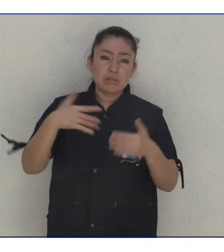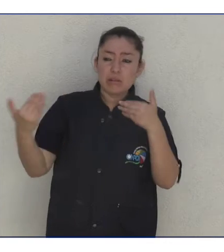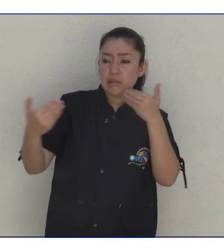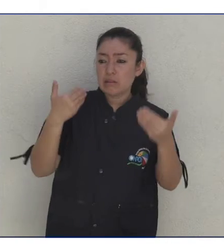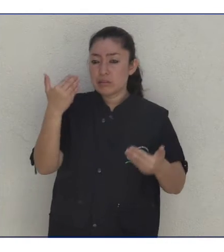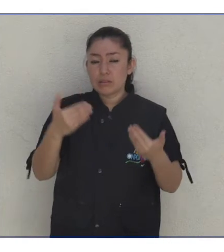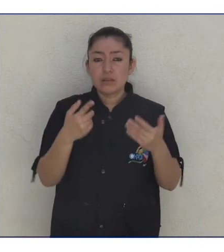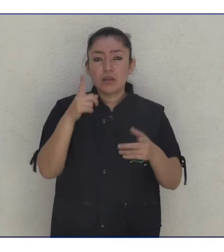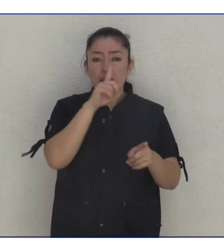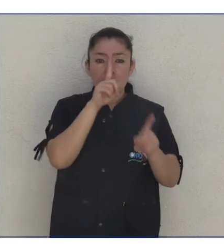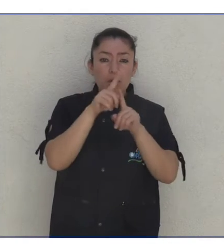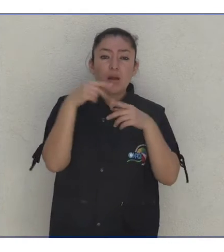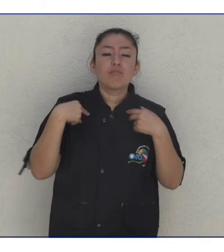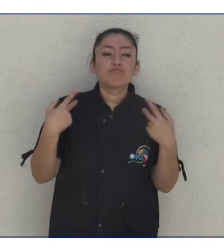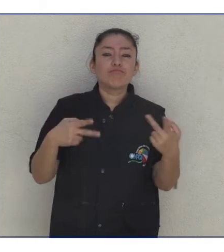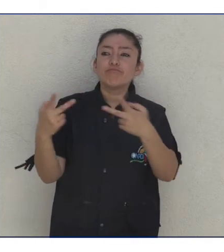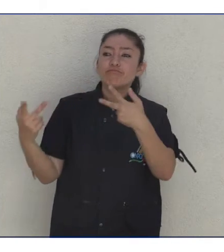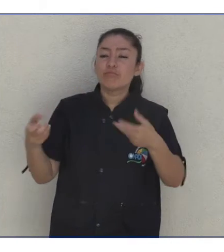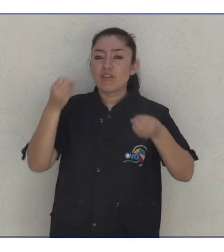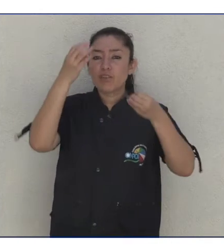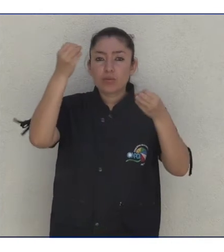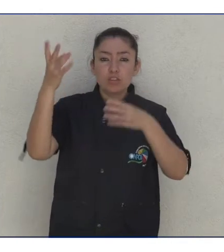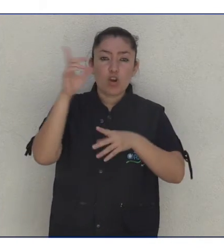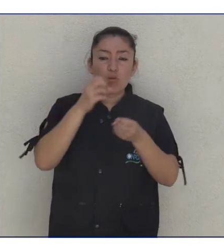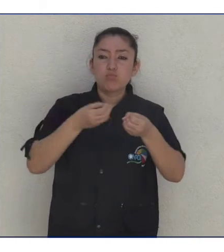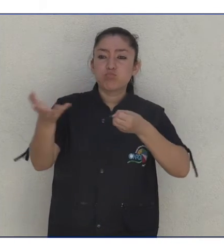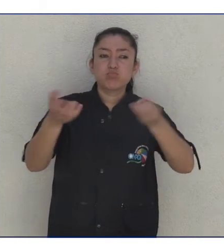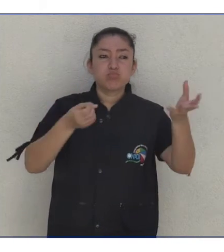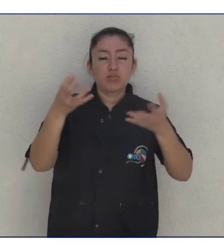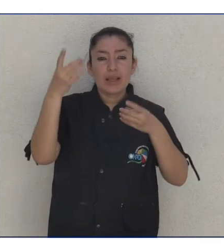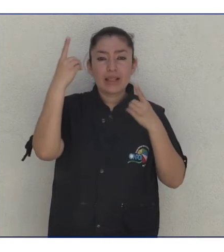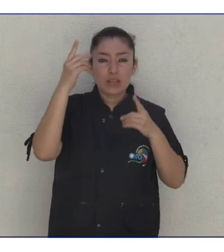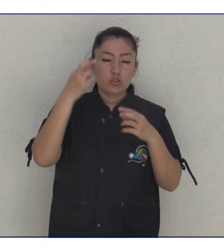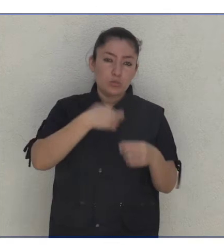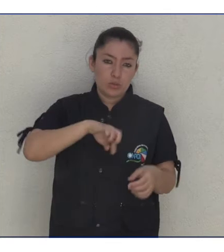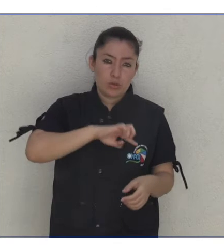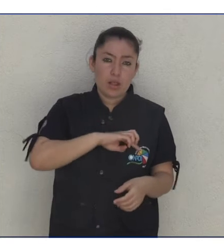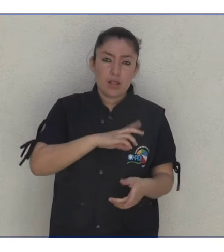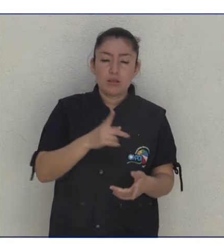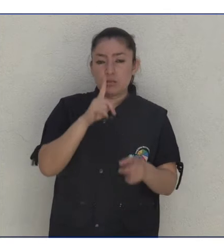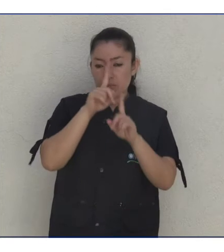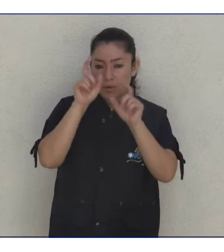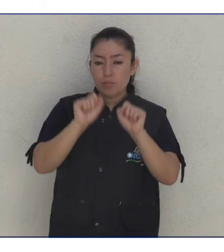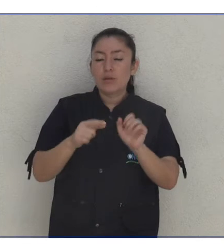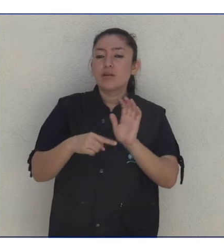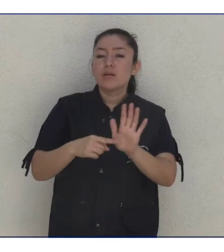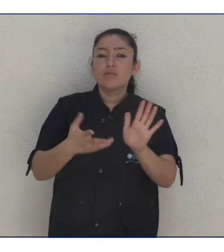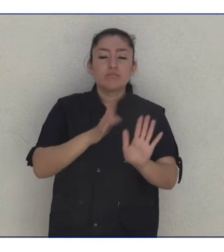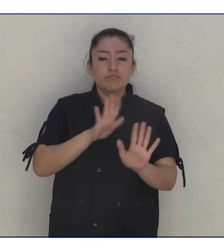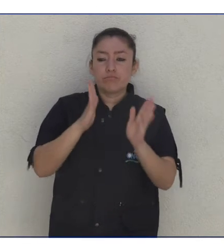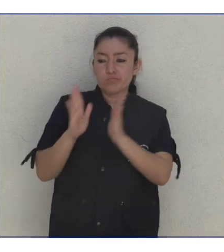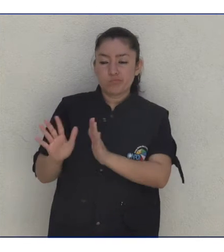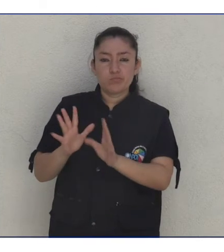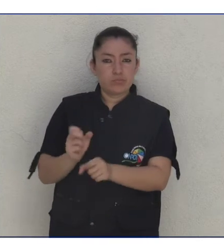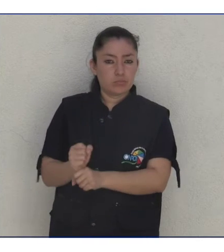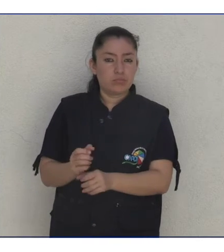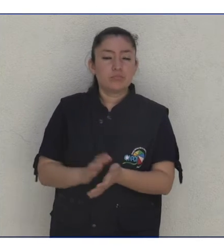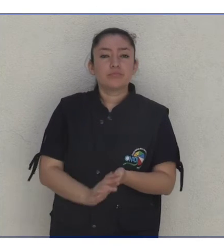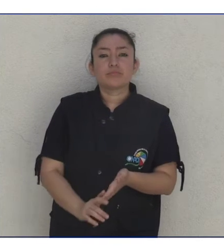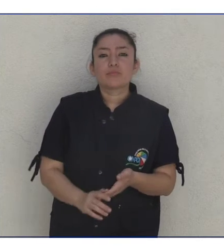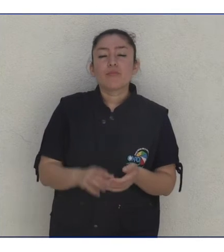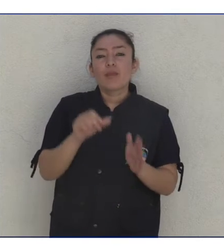por la comercialización o distribución de datos personales, datos sensibles o personales sensibles.